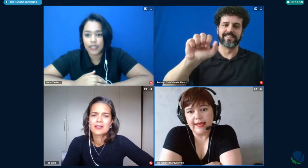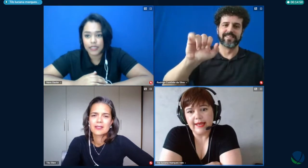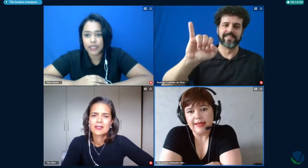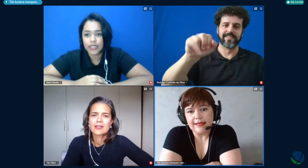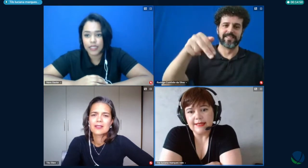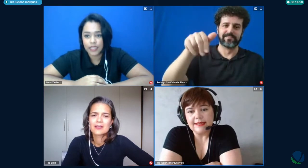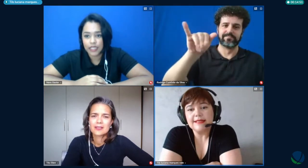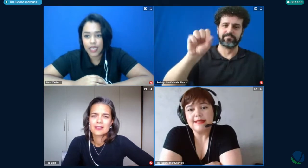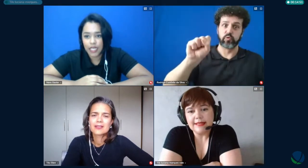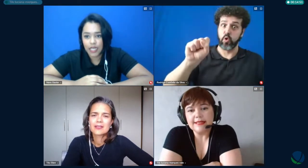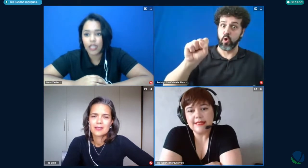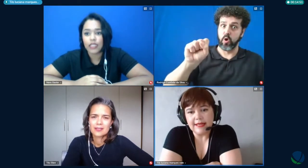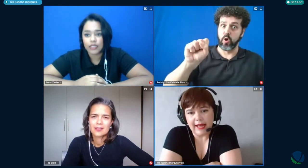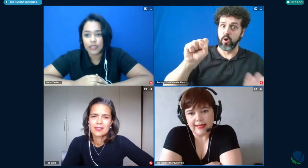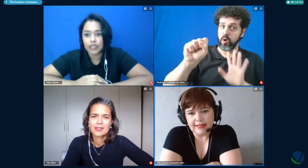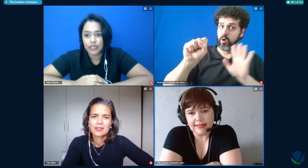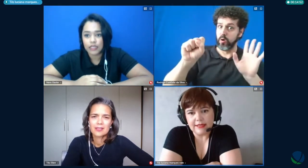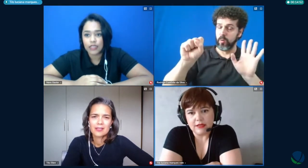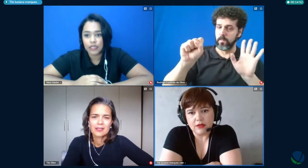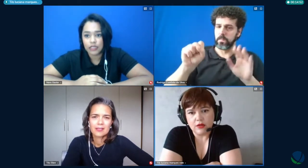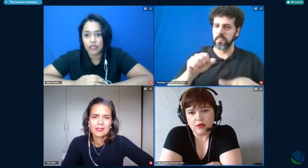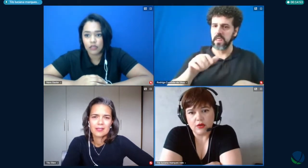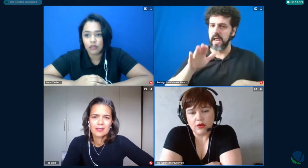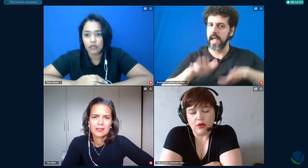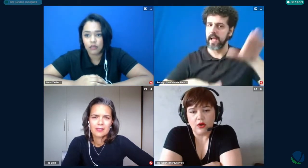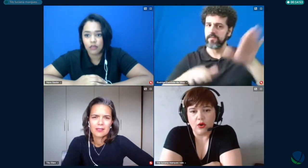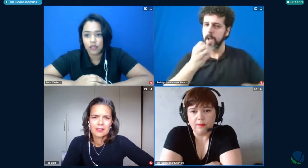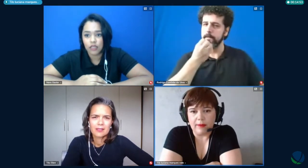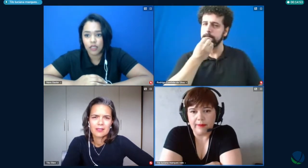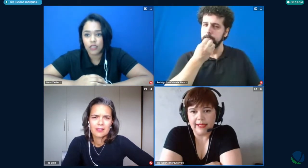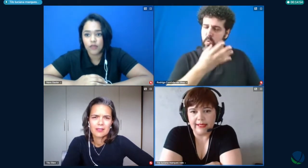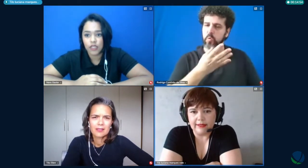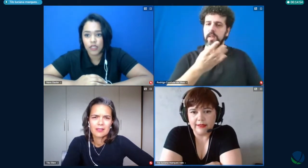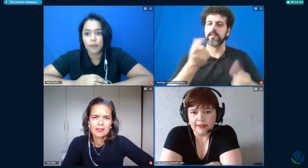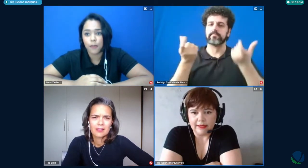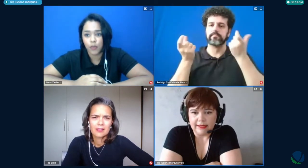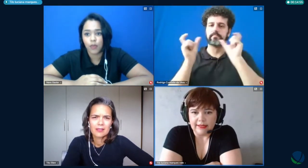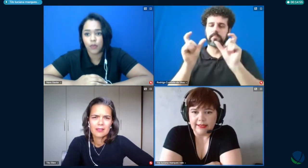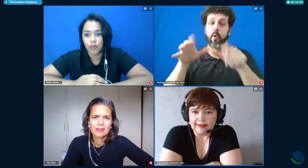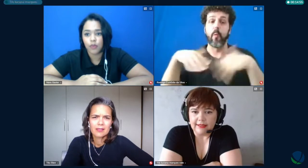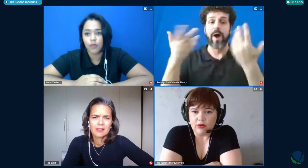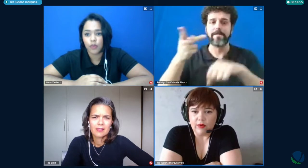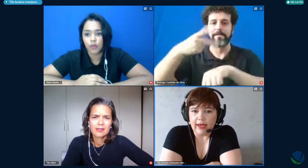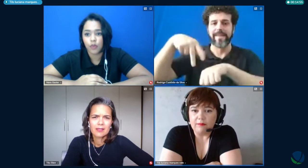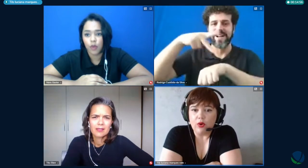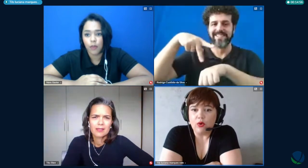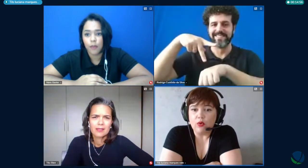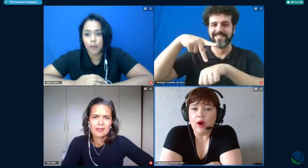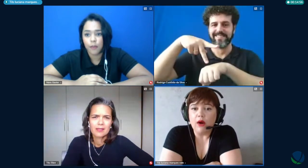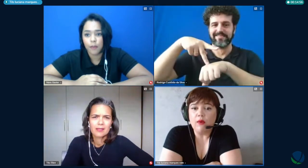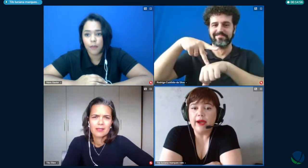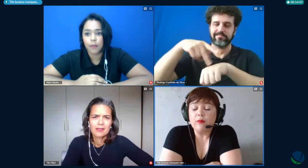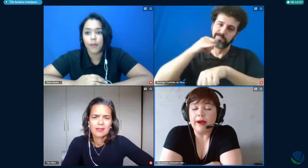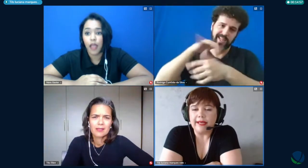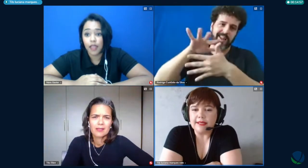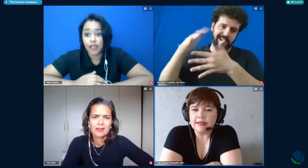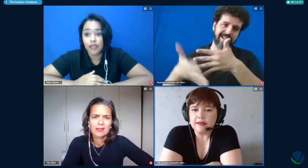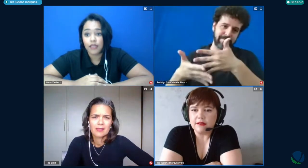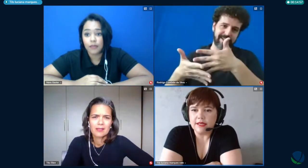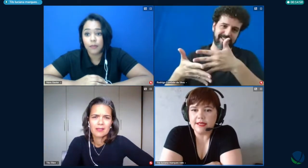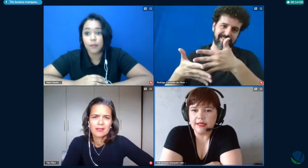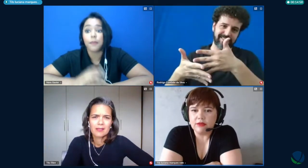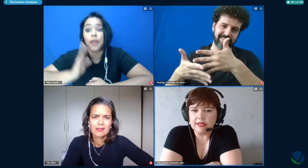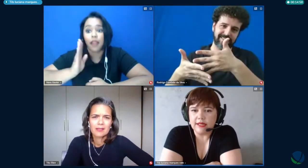língua de sinais. Opa, peraí. Então, é bom, qual é o